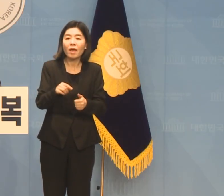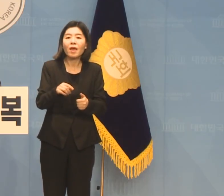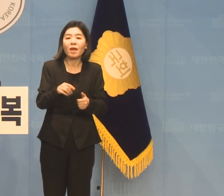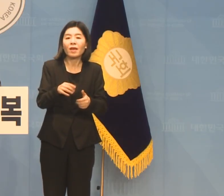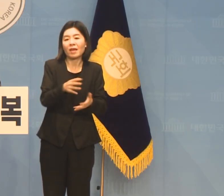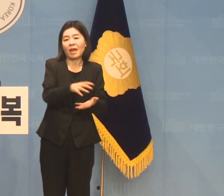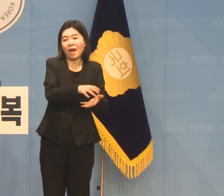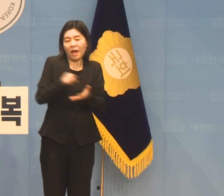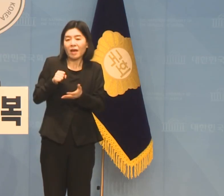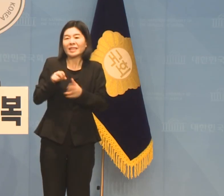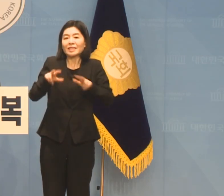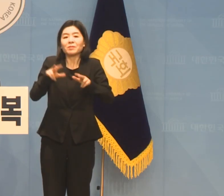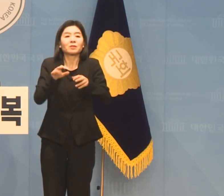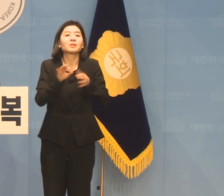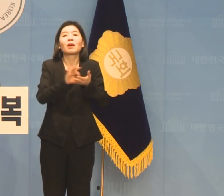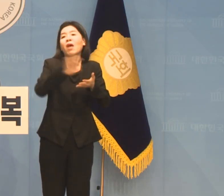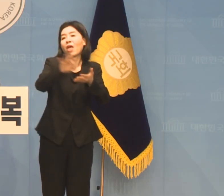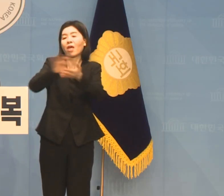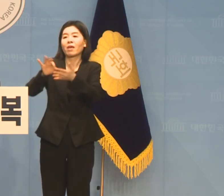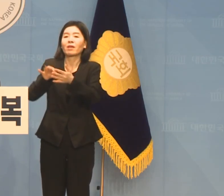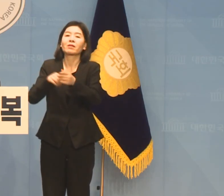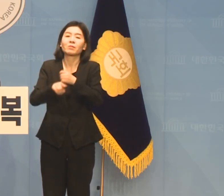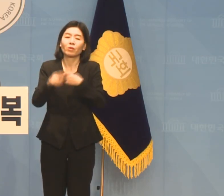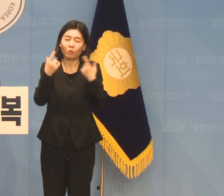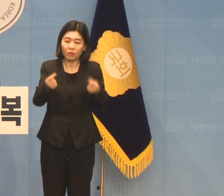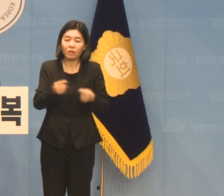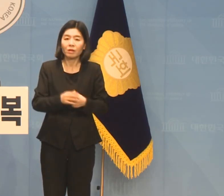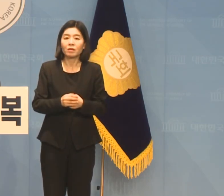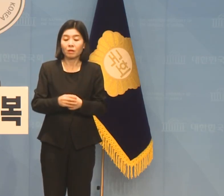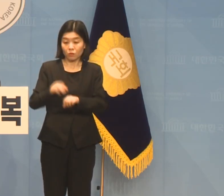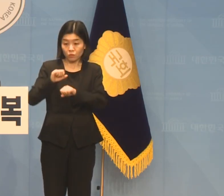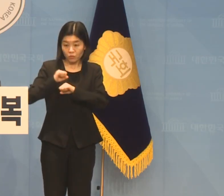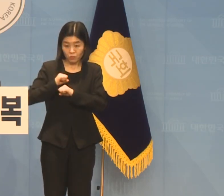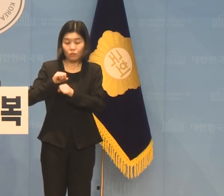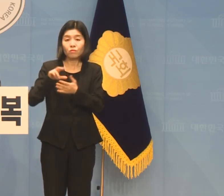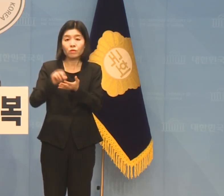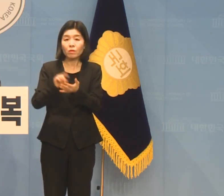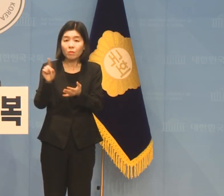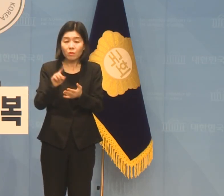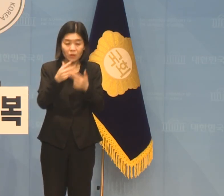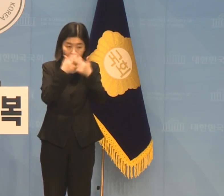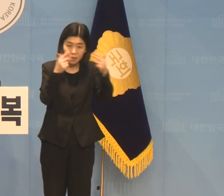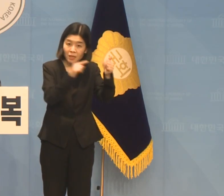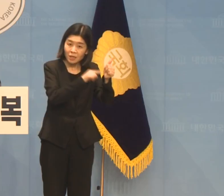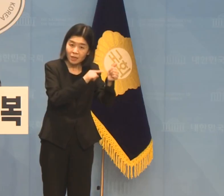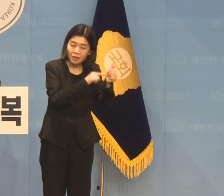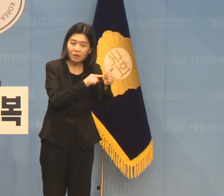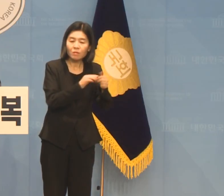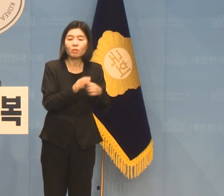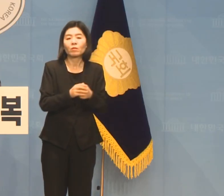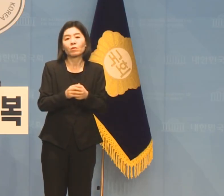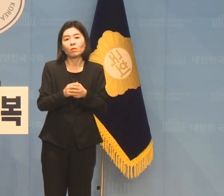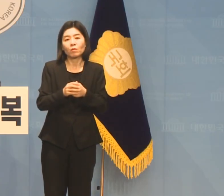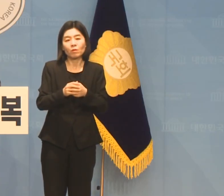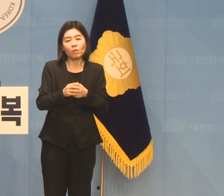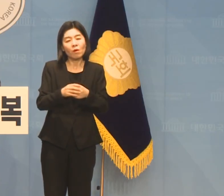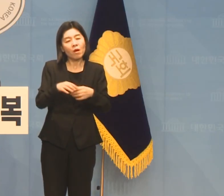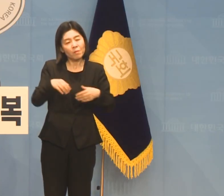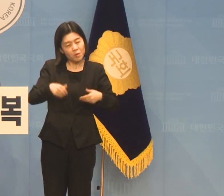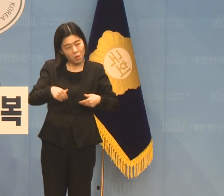것입니다. 병역 문제는 또 어떻습니까? 이재명 후보는 선택적 모병제를